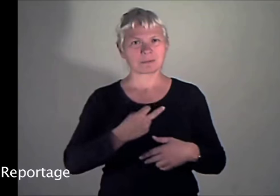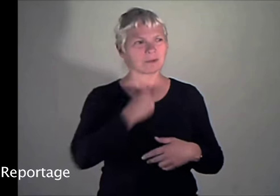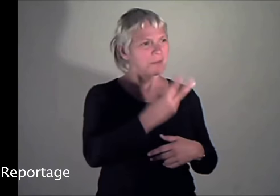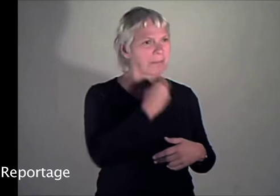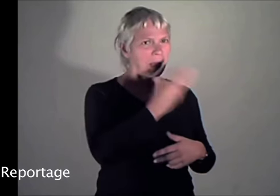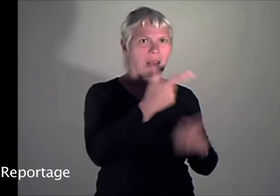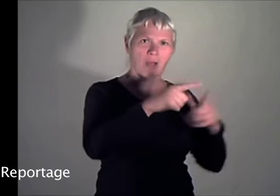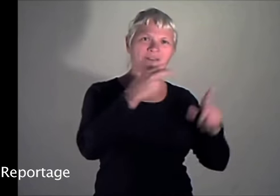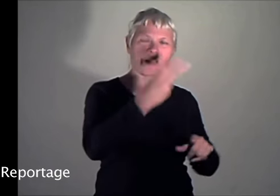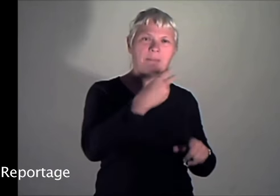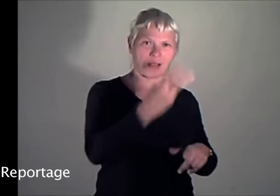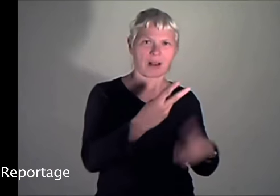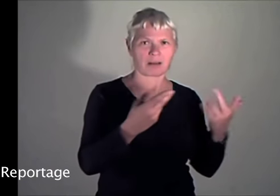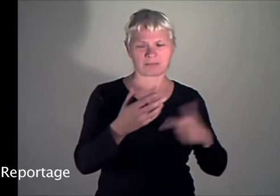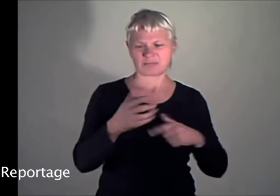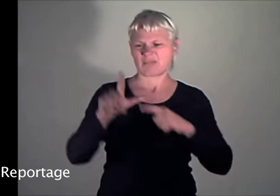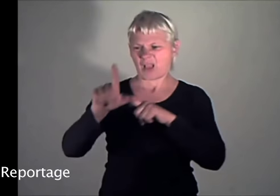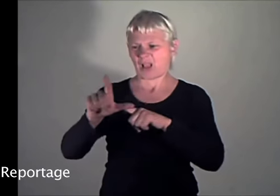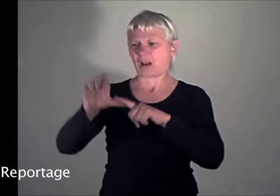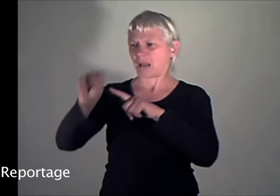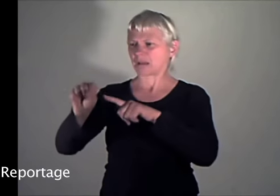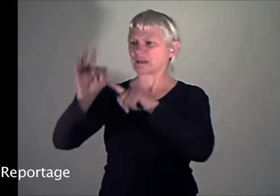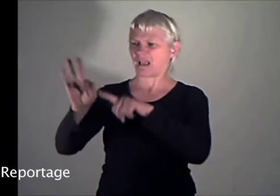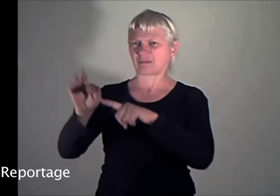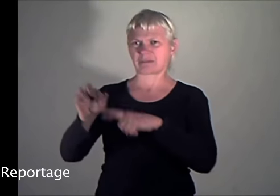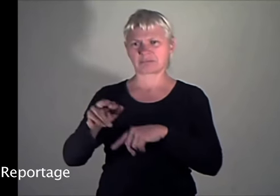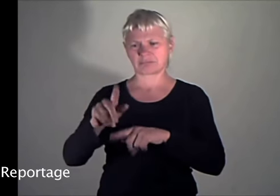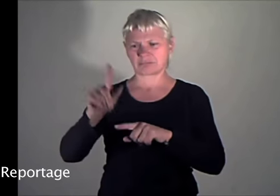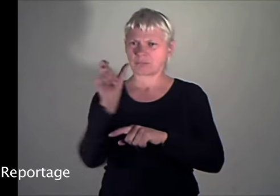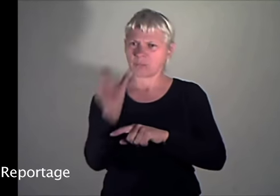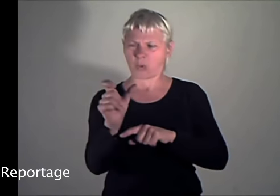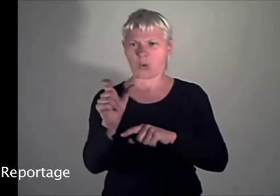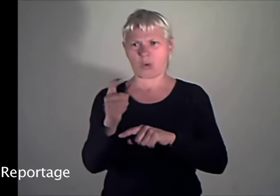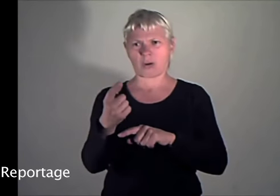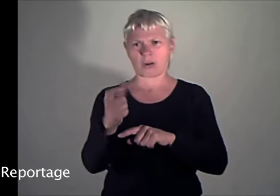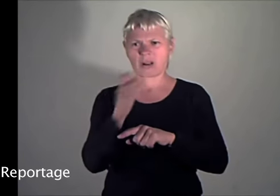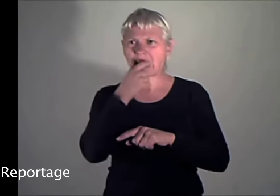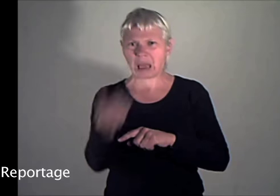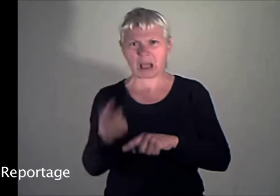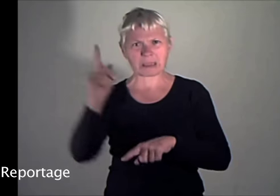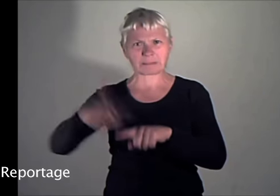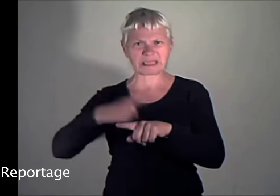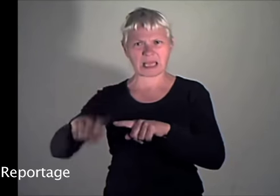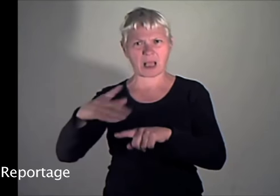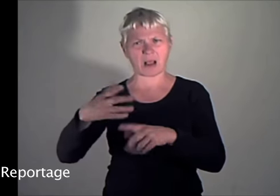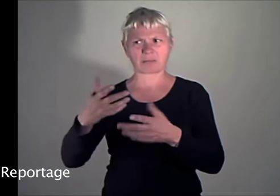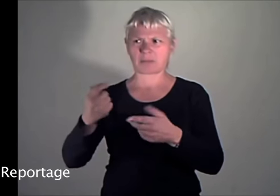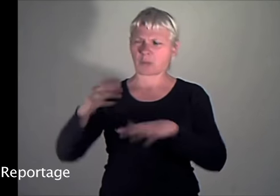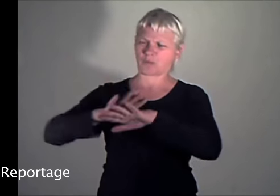vois, toutes les langues orales, mais la langue des signes française, c'est un drôle de mot, finalement, parce qu'il renvoie à l'organe de la langue. Et il y a une espèce